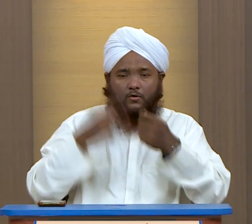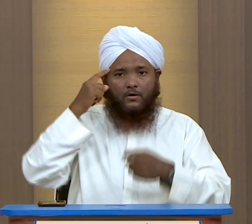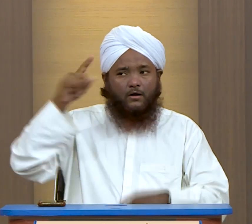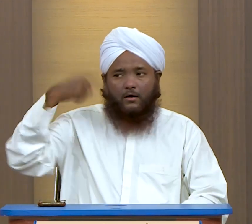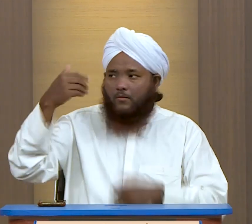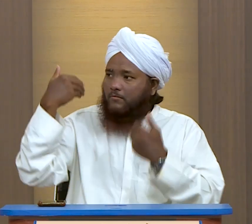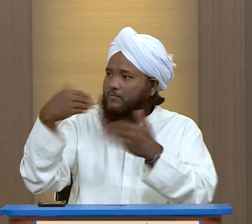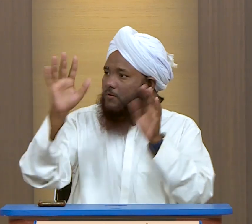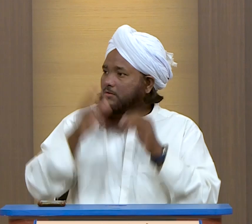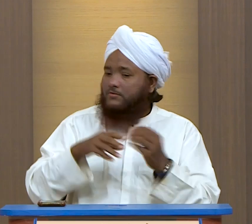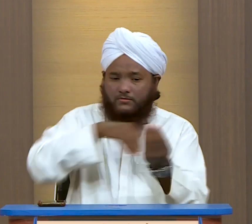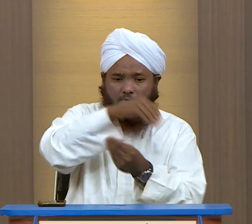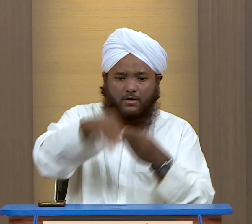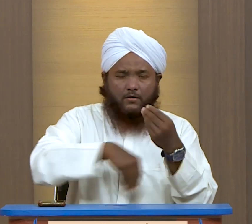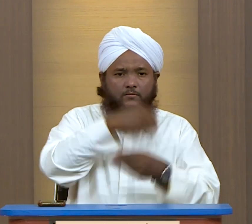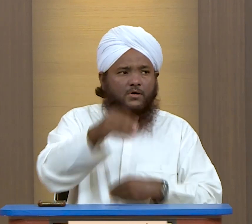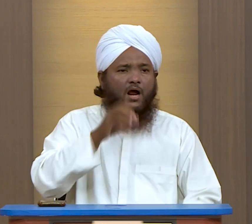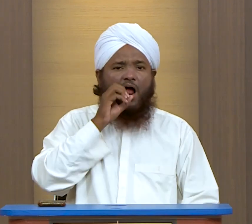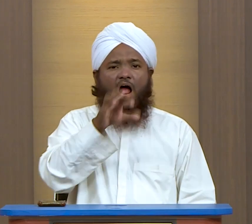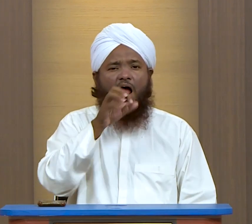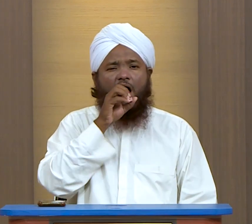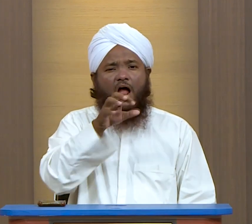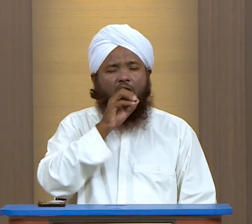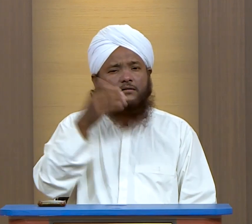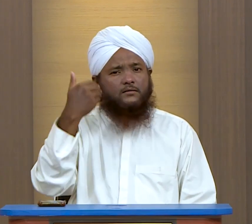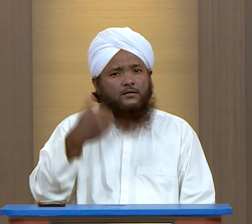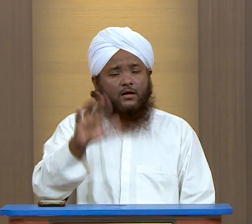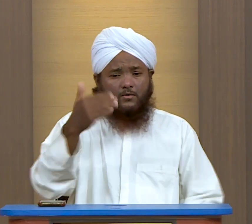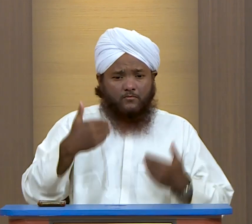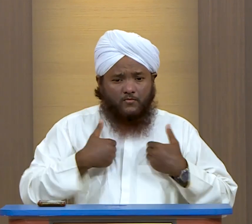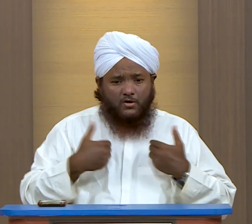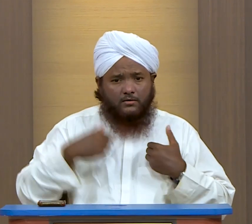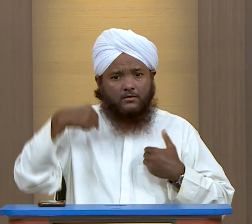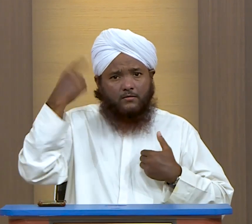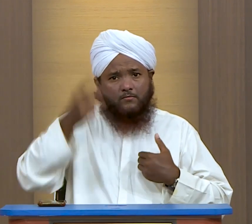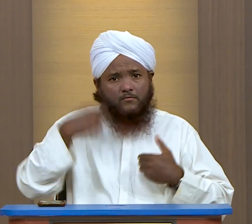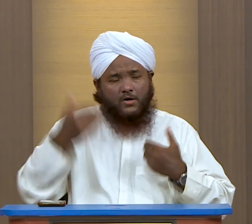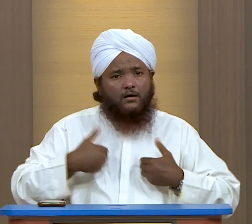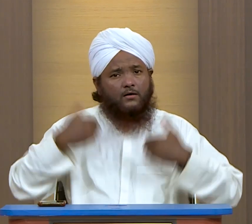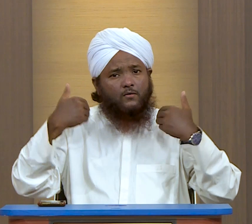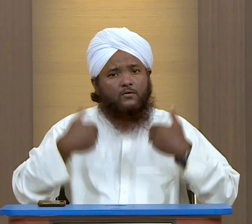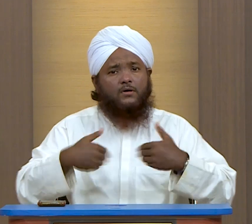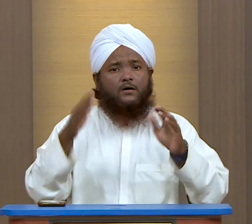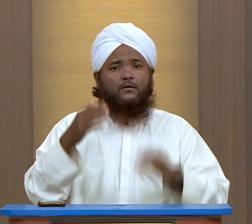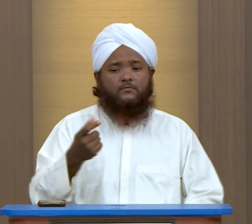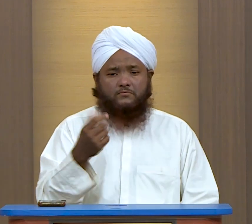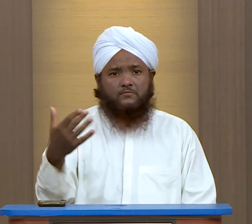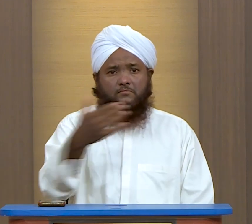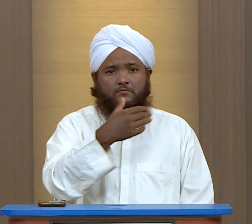اور وہ مکہ شریف میں اس طرح چیخنے چلانے لگا، مجھے کیا ہو گیا اور مال کے مالک کو کیا ہو گیا؟ یہ خبر اللہ پاک